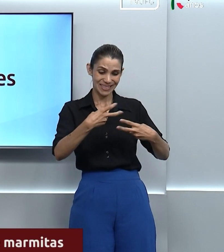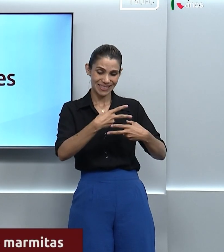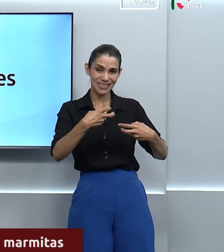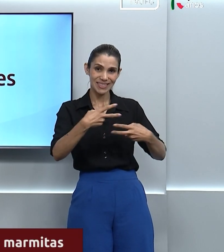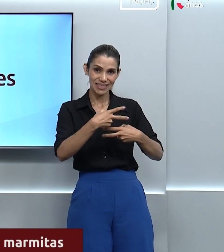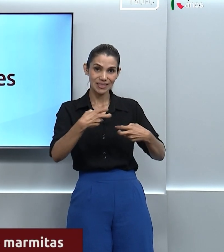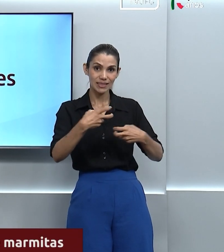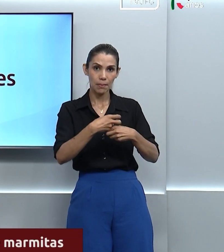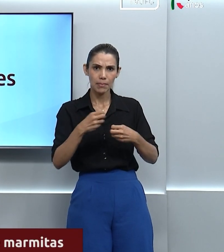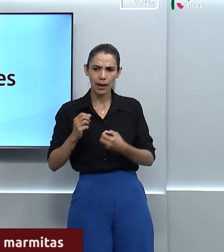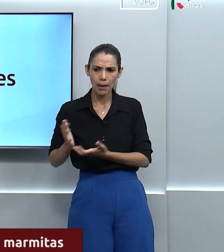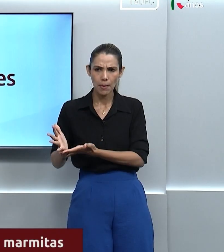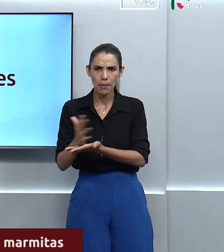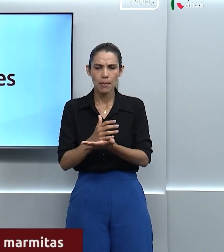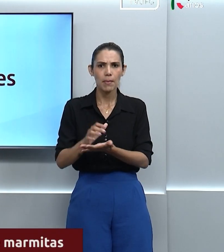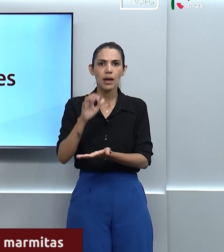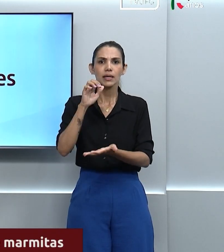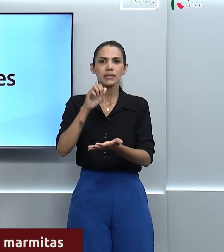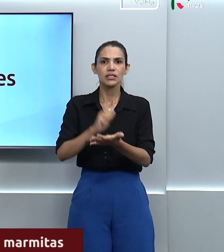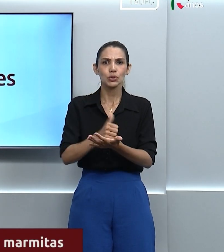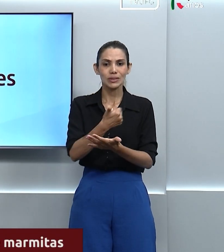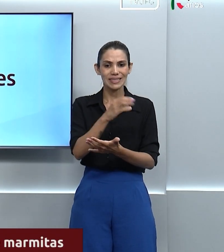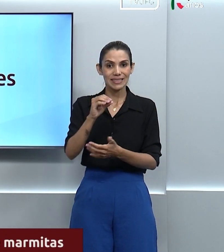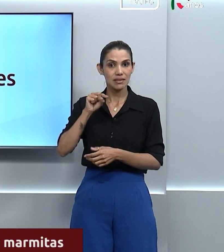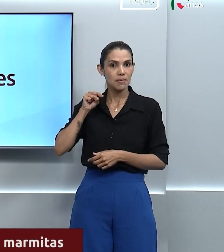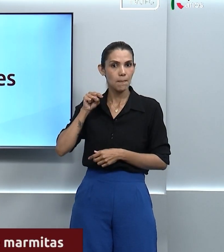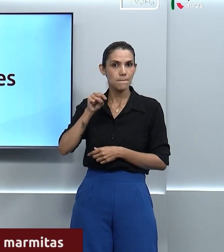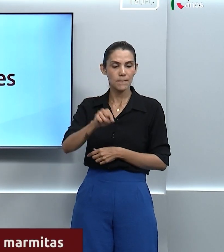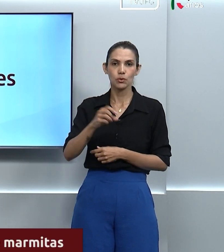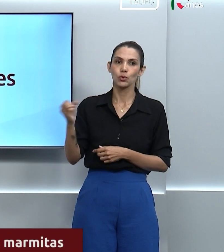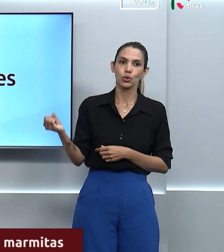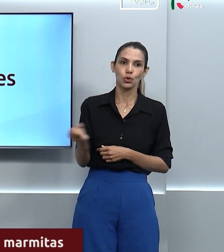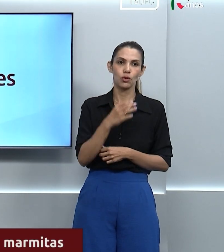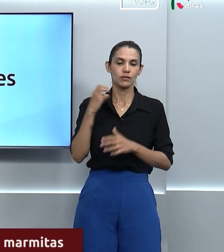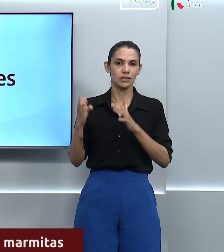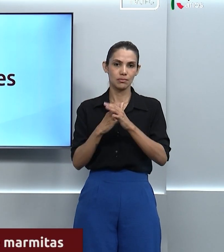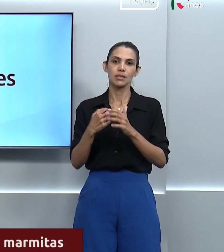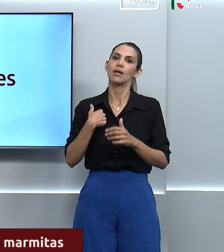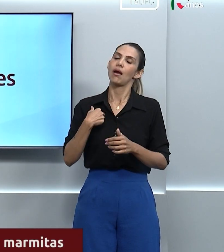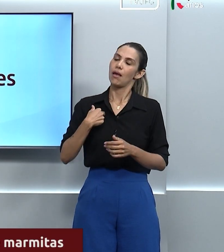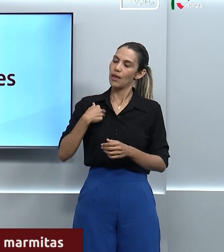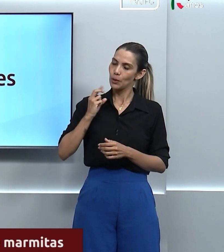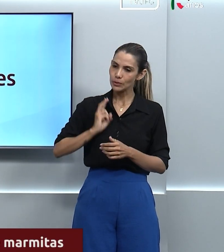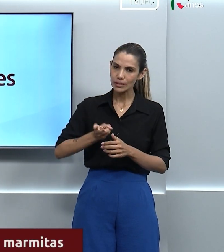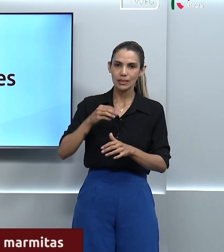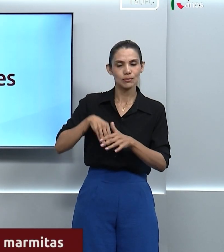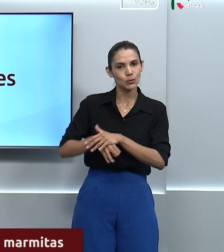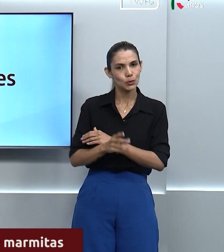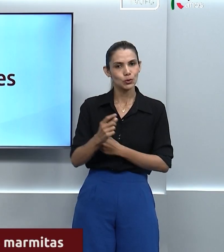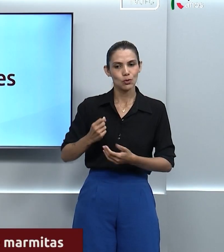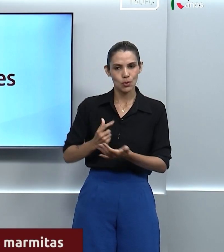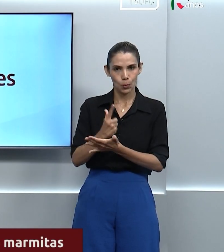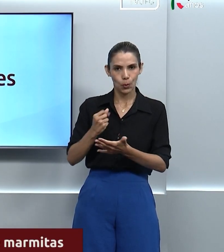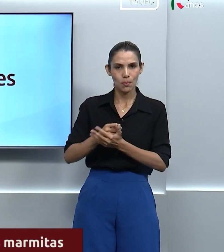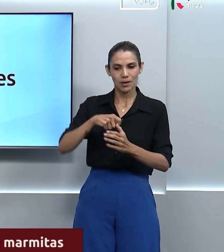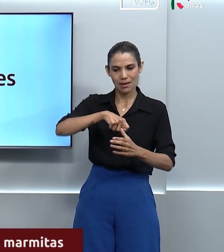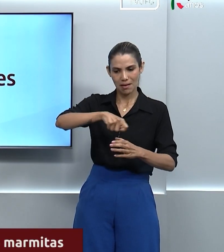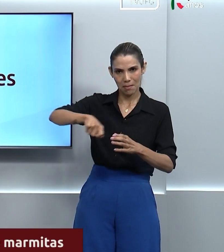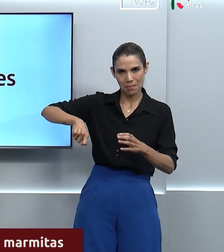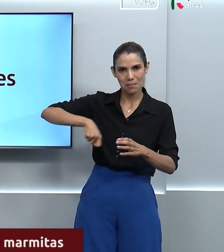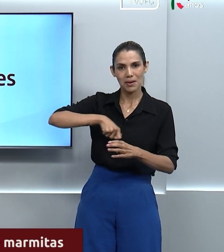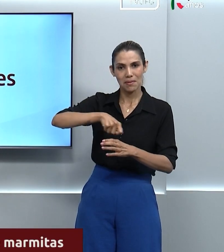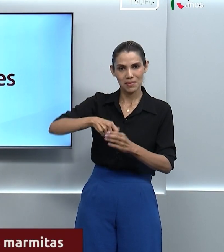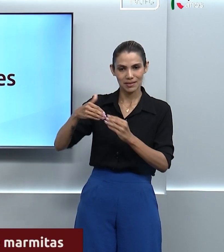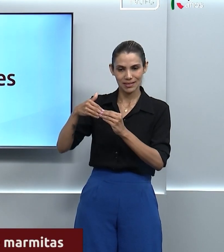mil novas empresas. Eu sou uma consumidora de marmitas, viu? Para trazer aqui para a TV para poder almoçar. Você também